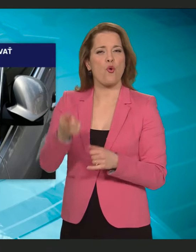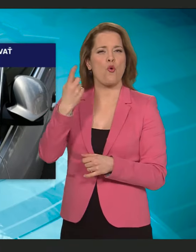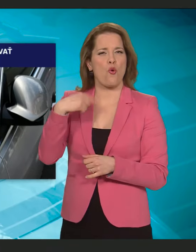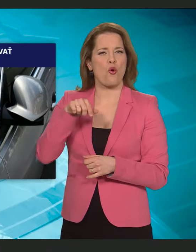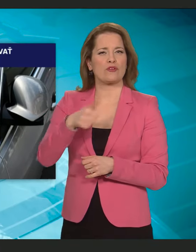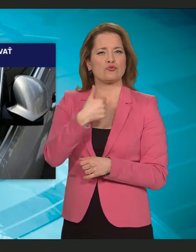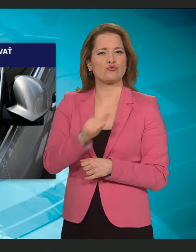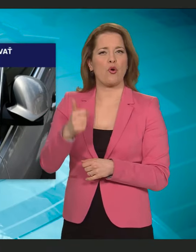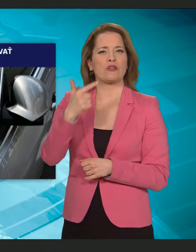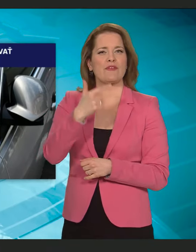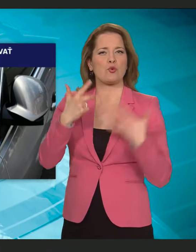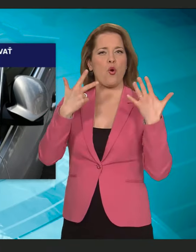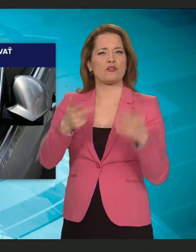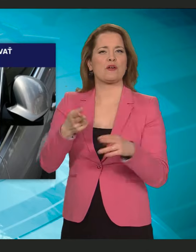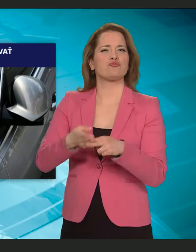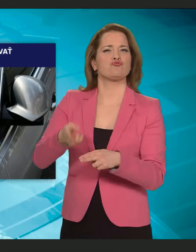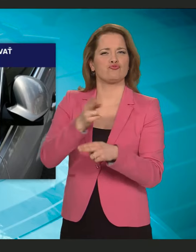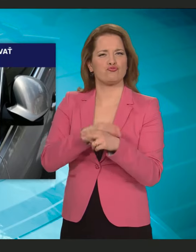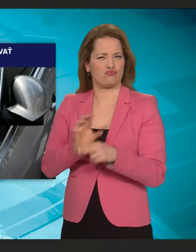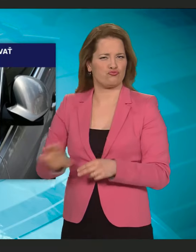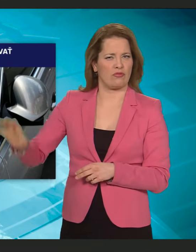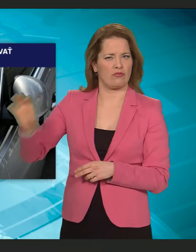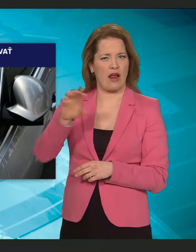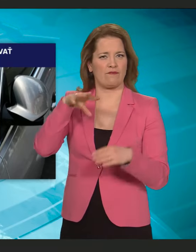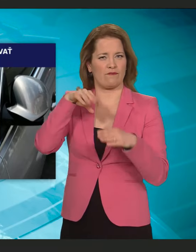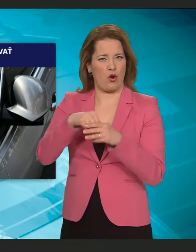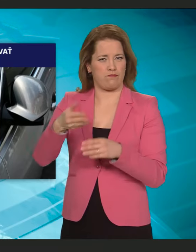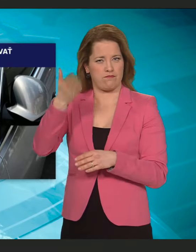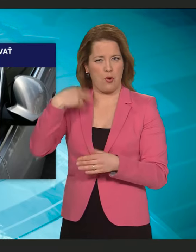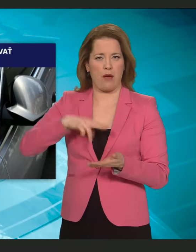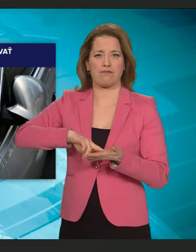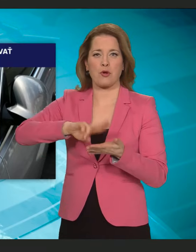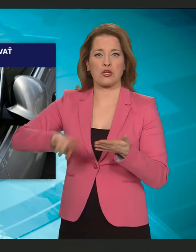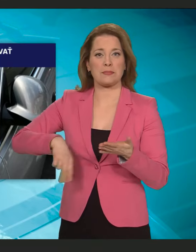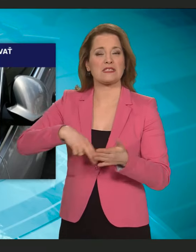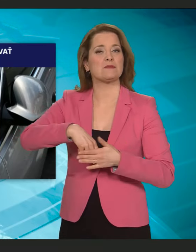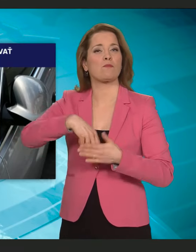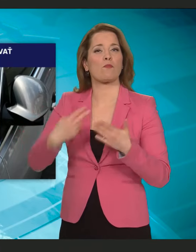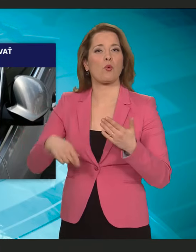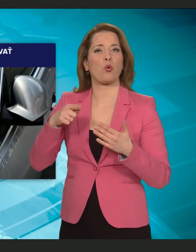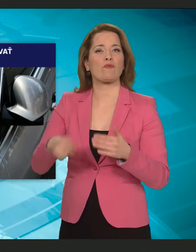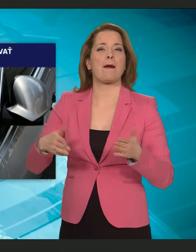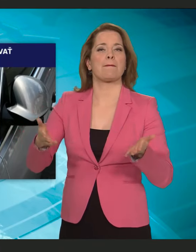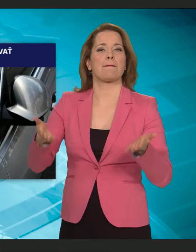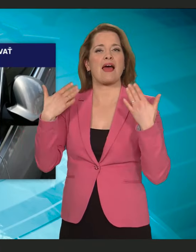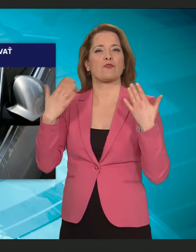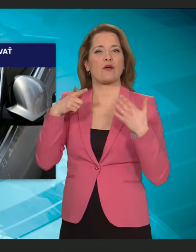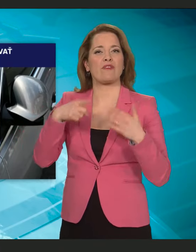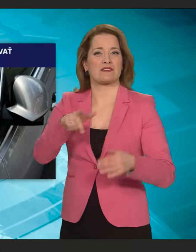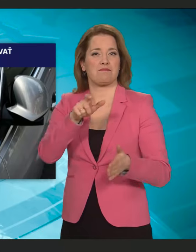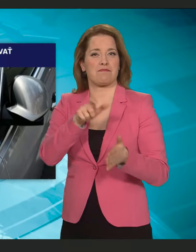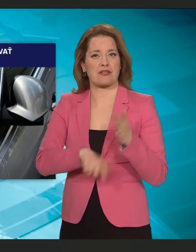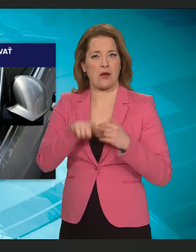tento preukaz 75. Organizácia muskulárnych dystrofikov upozorňuje, že aj napriek tomu je potrebné sa informovať